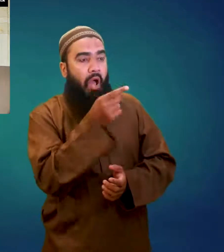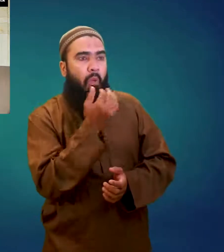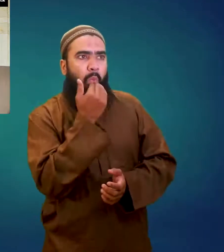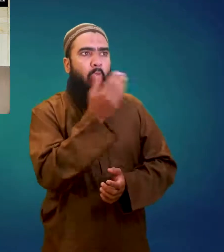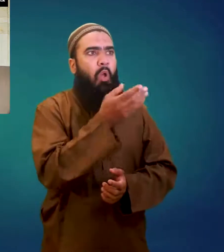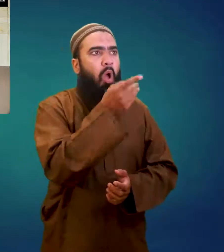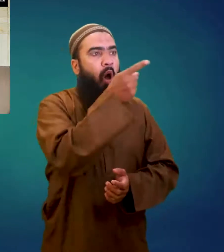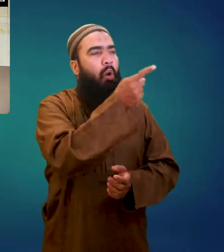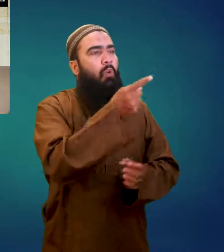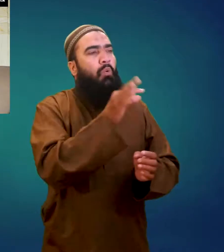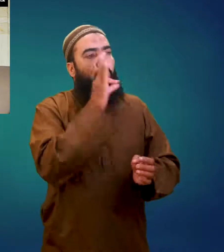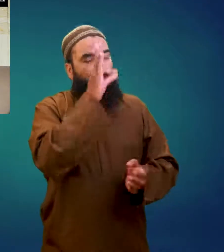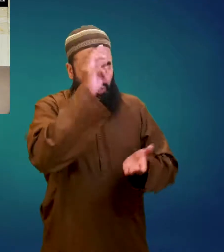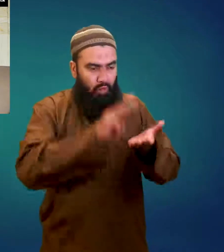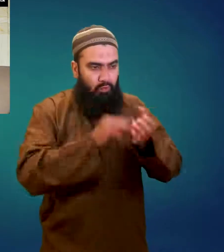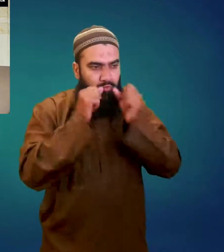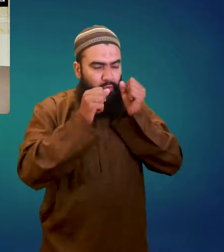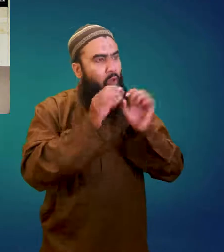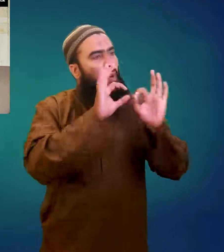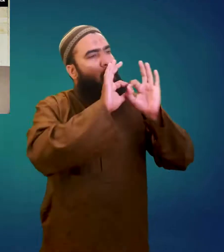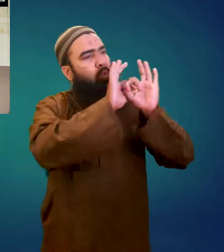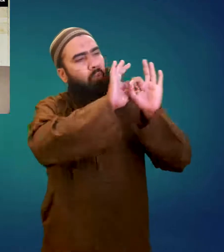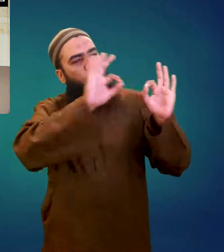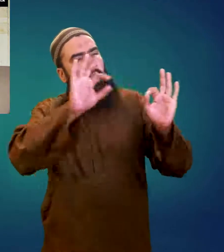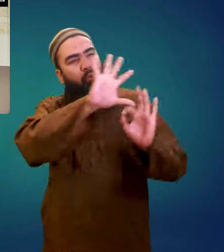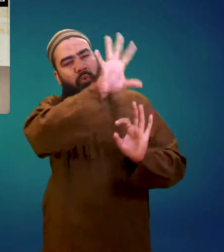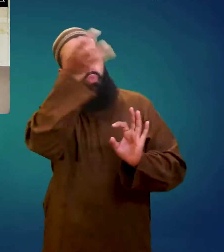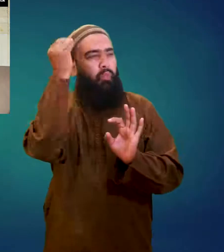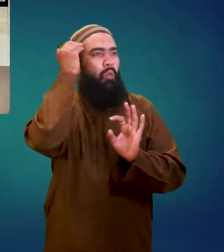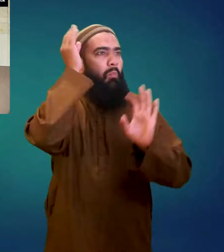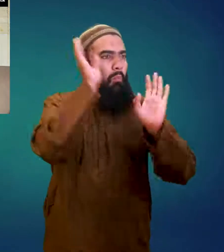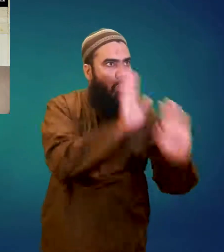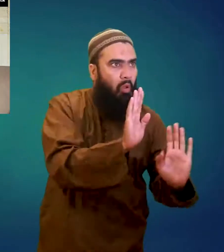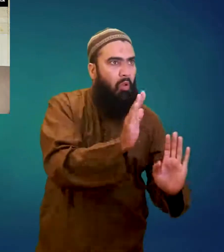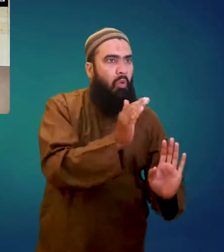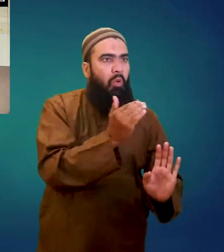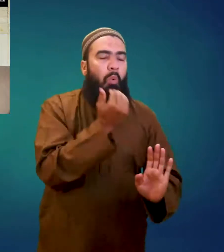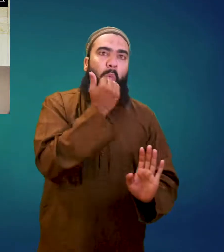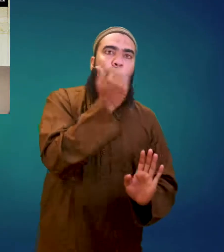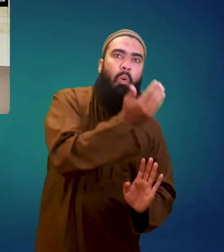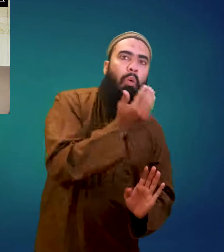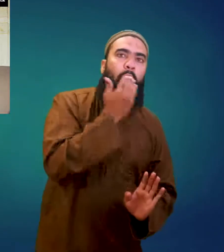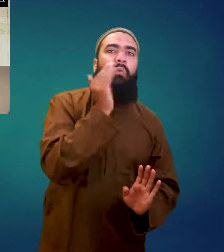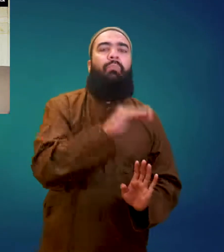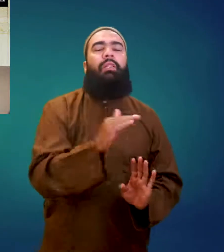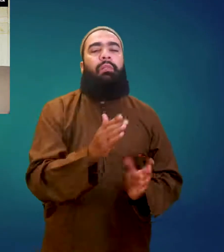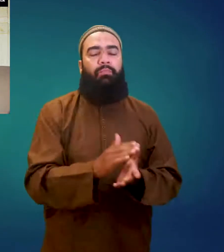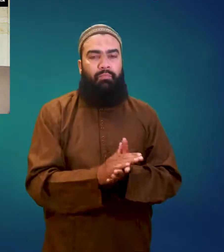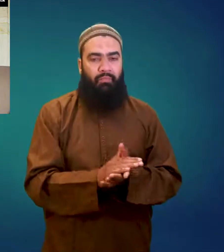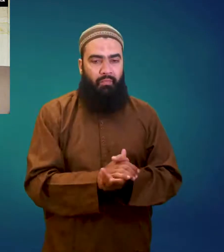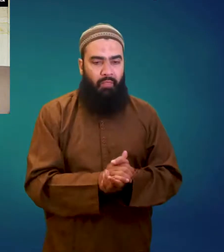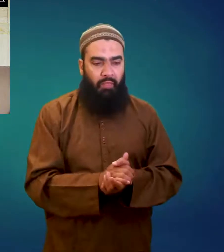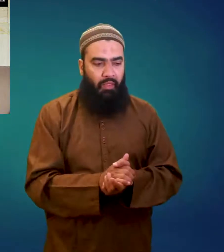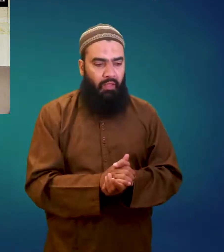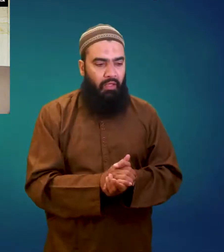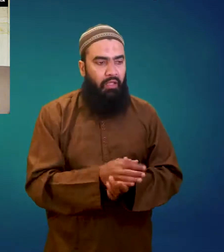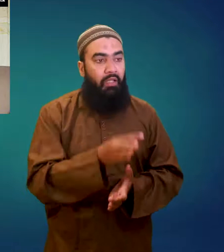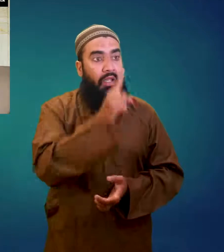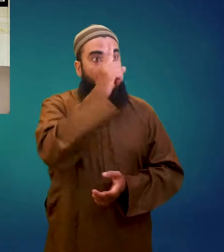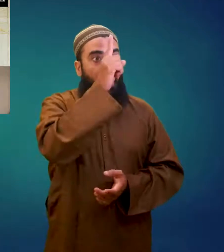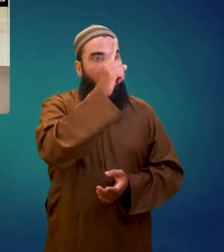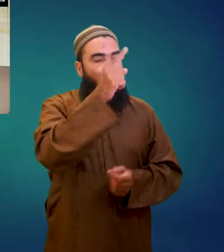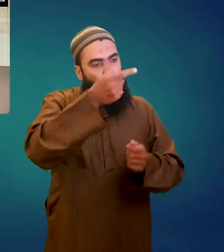یہ ہے کہ یوں نہ کہا جائے کہ آپ صلی اللہ علیہ وسلم غیب نہیں جانتے تھے، بلکہ یوں کہا